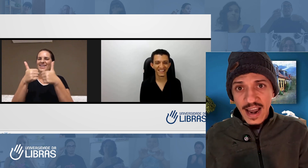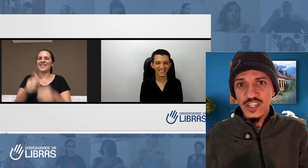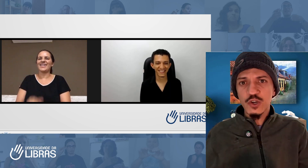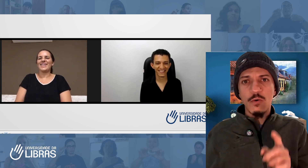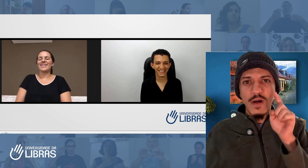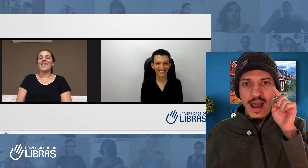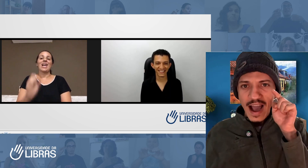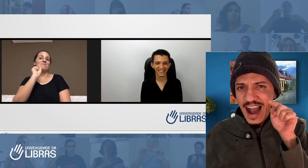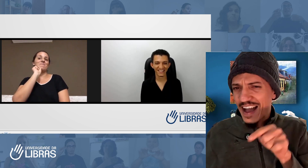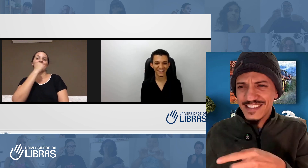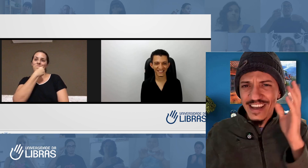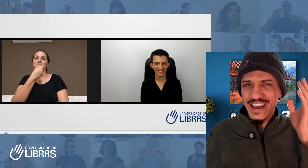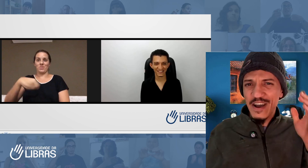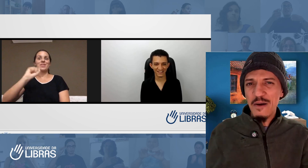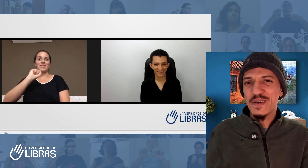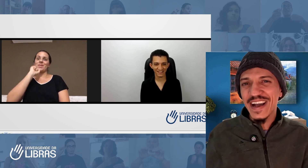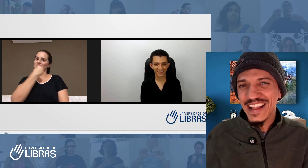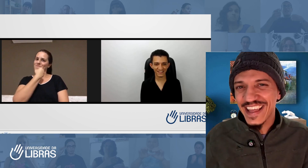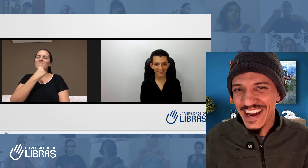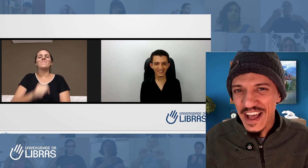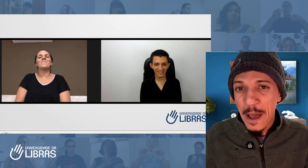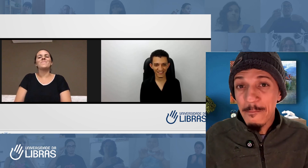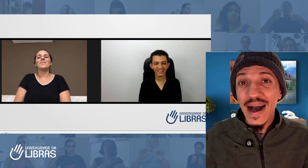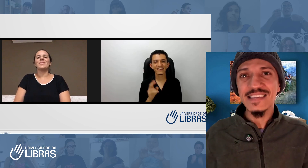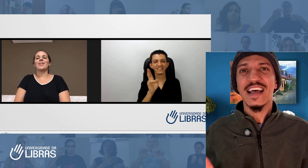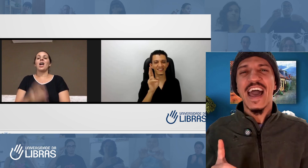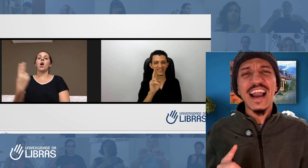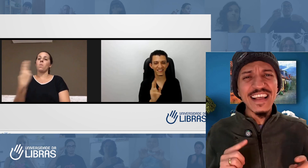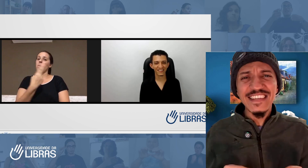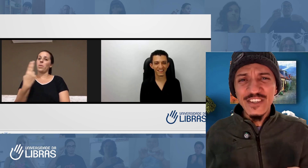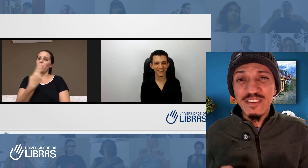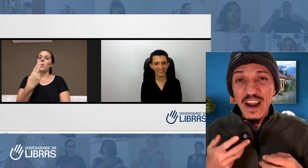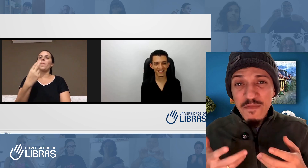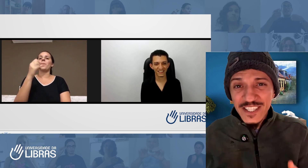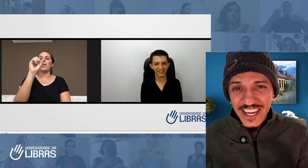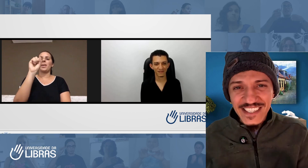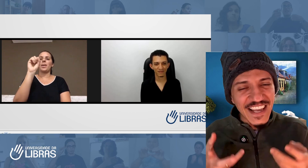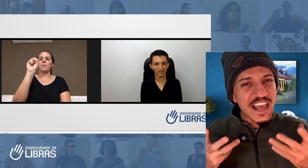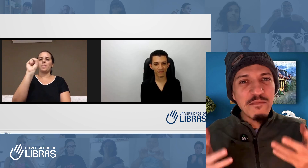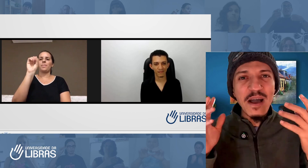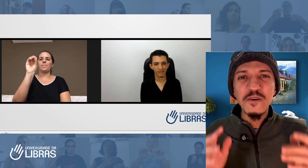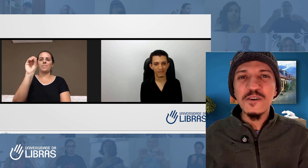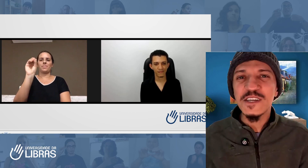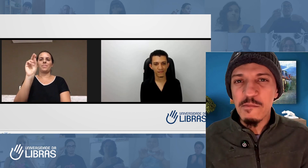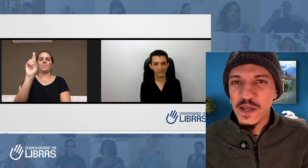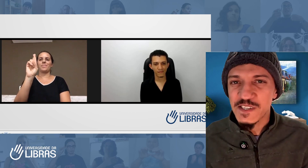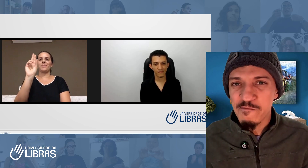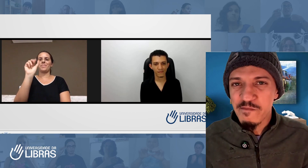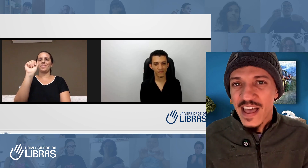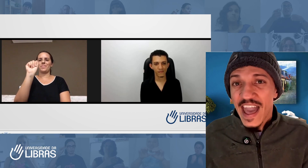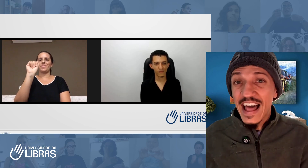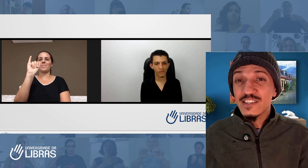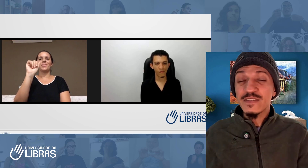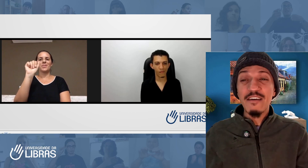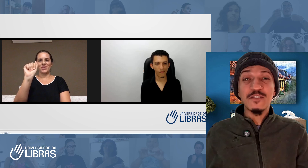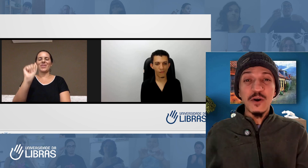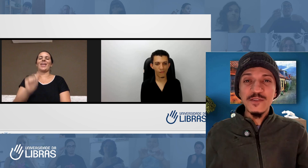achou, isso aí é uma brincadeira. Mas ela decidiu dar uma chance e mergulhou de cabeça. ela estudava todos os